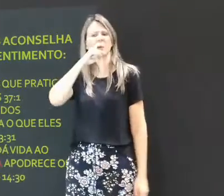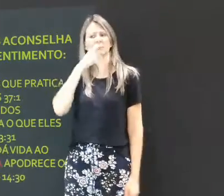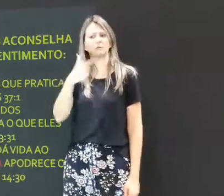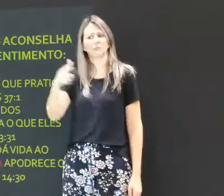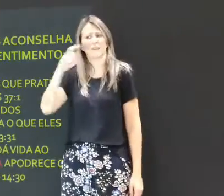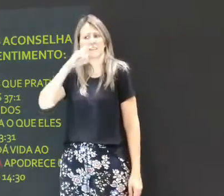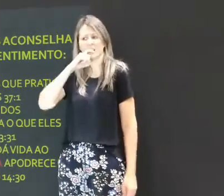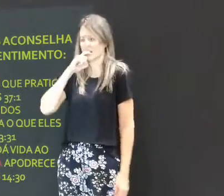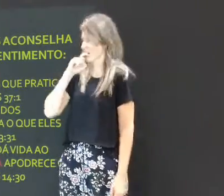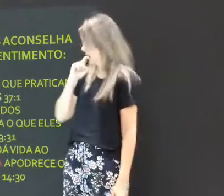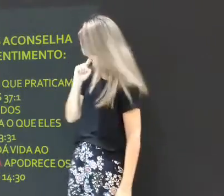Não tenha inveja